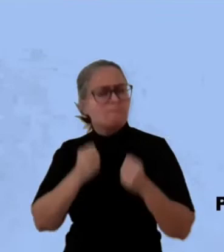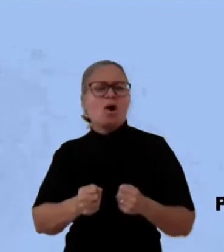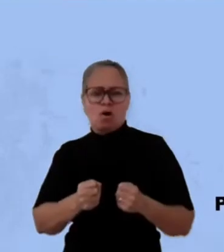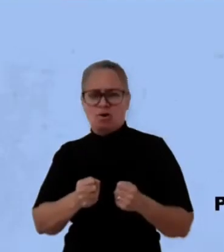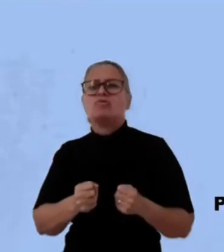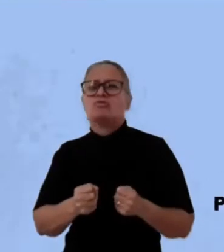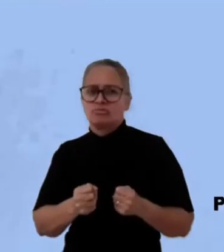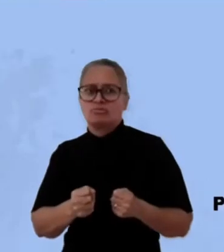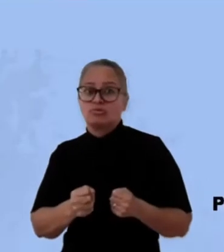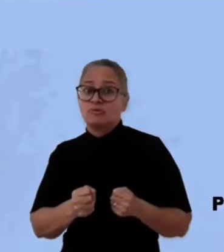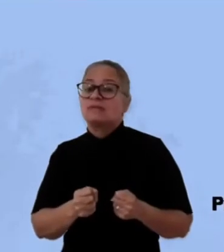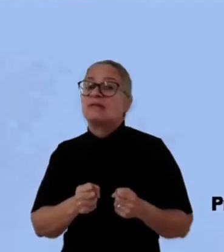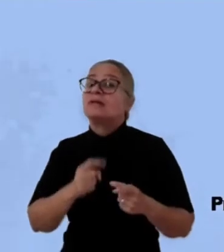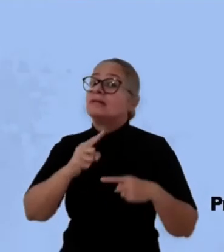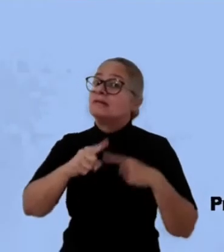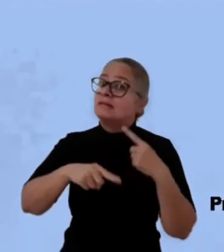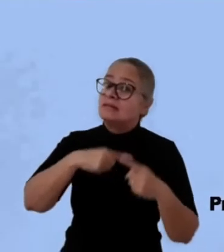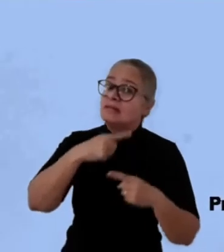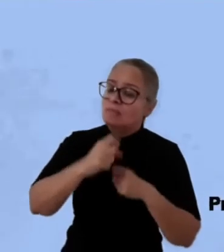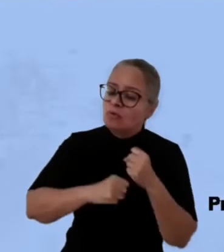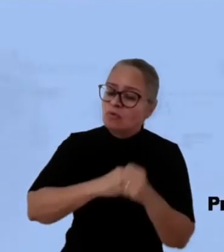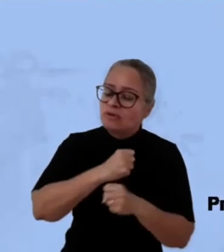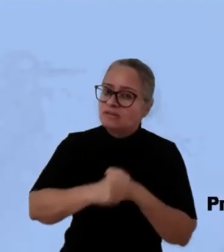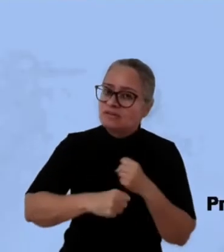utilizar a língua de sinais.